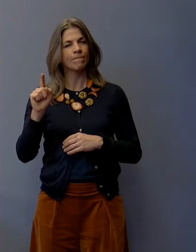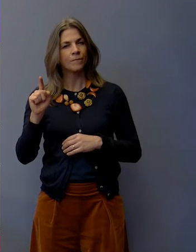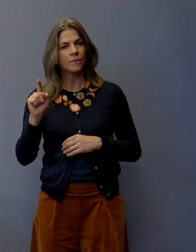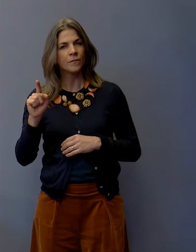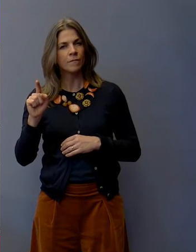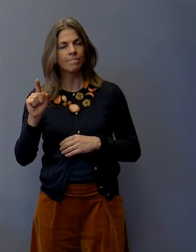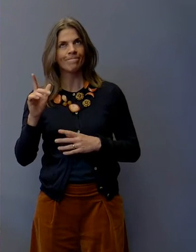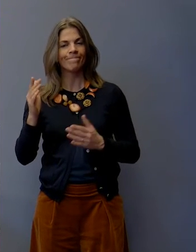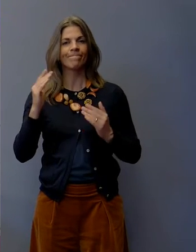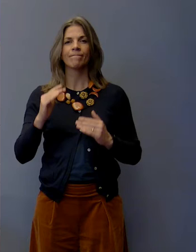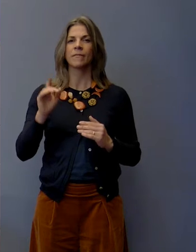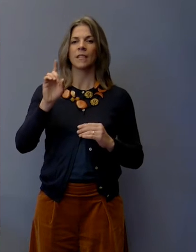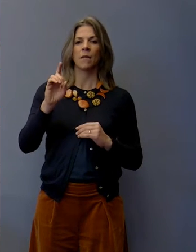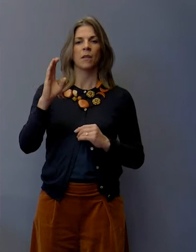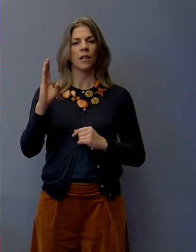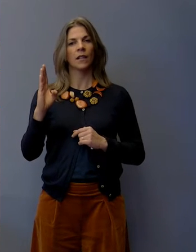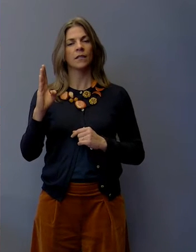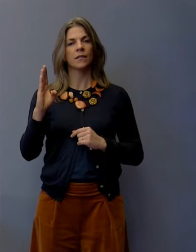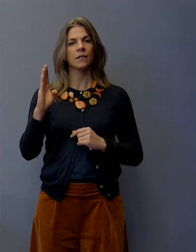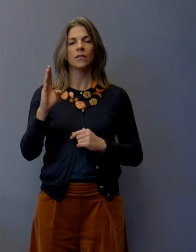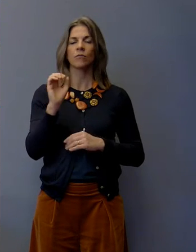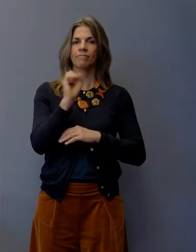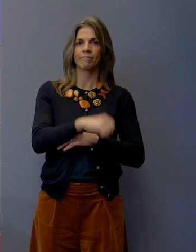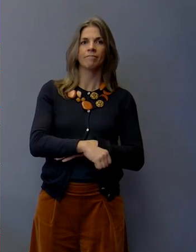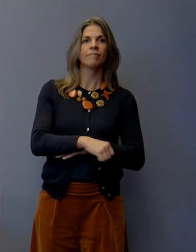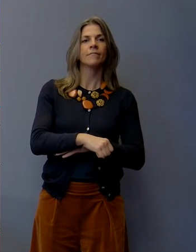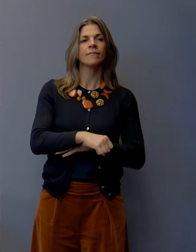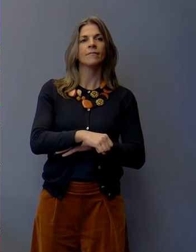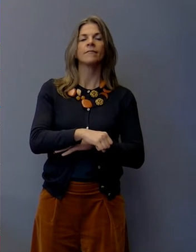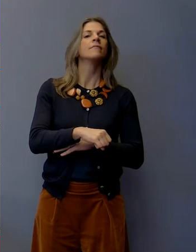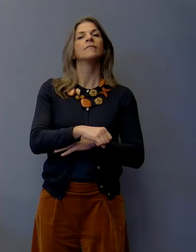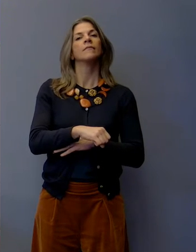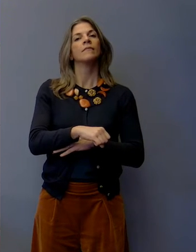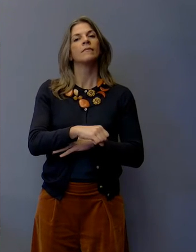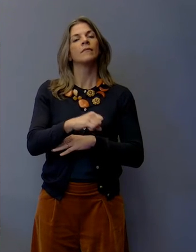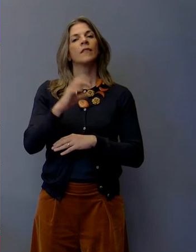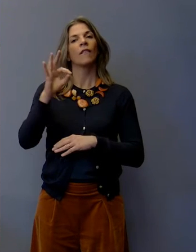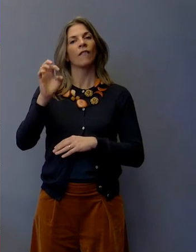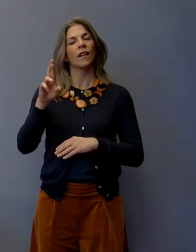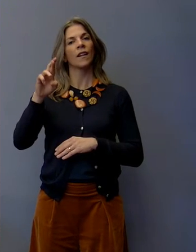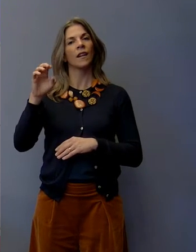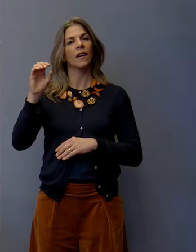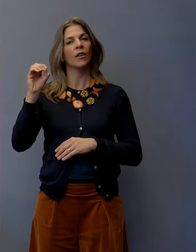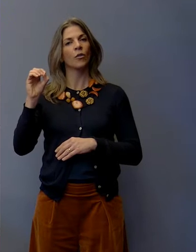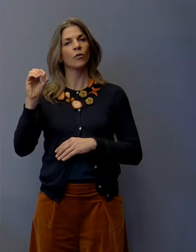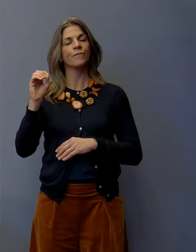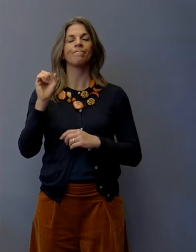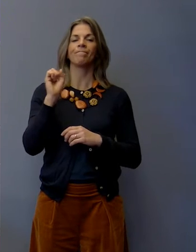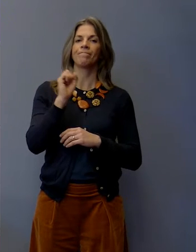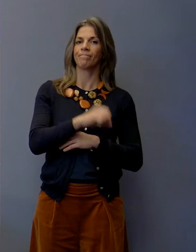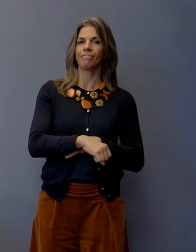consigliere de benedittis contrario consigliere ferrero contrario